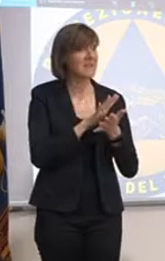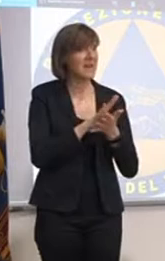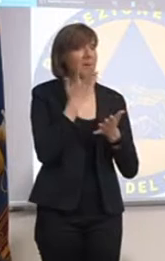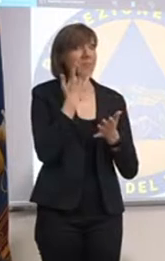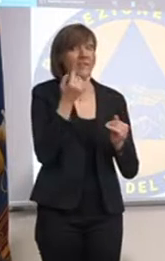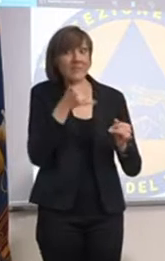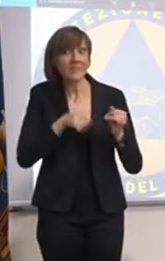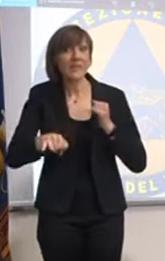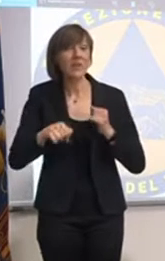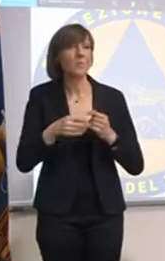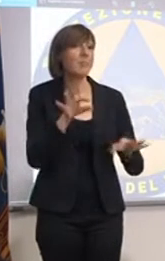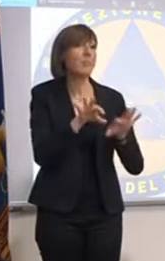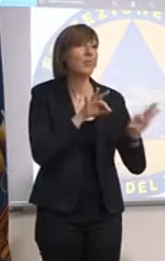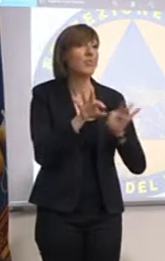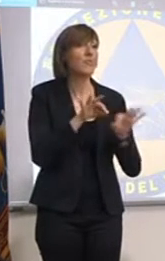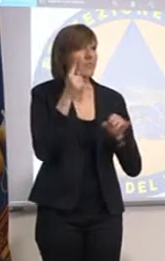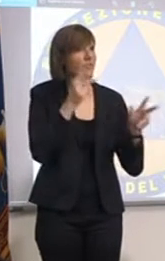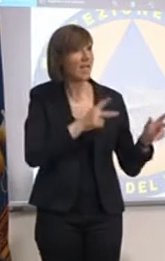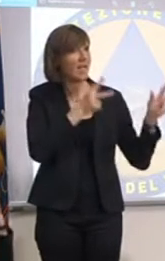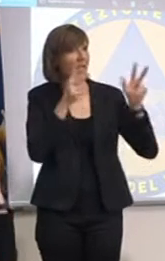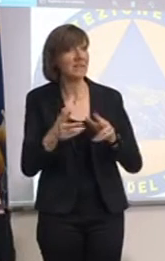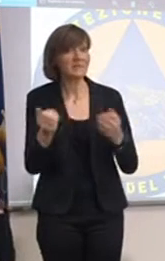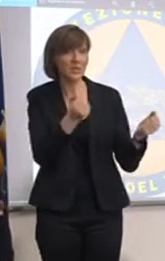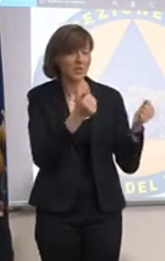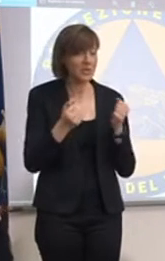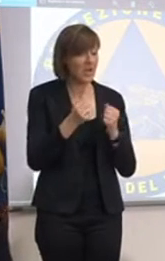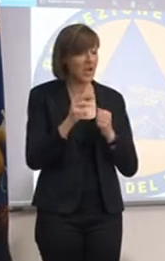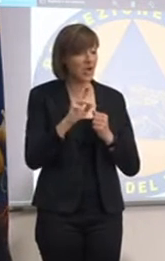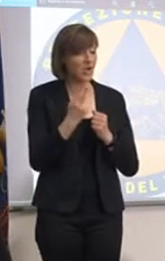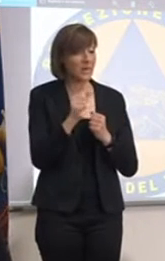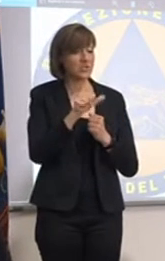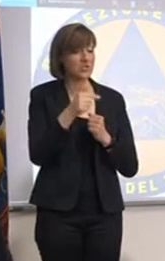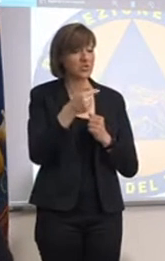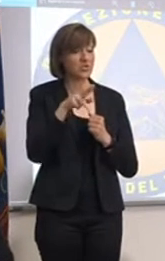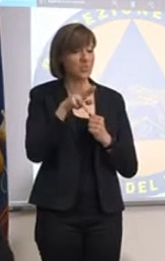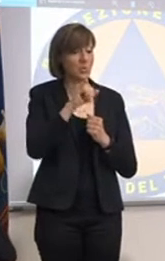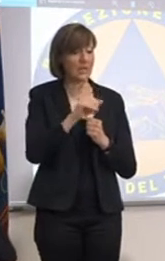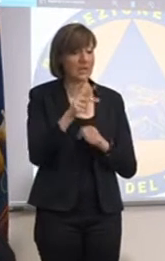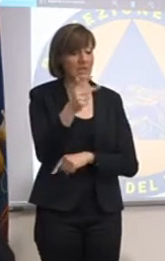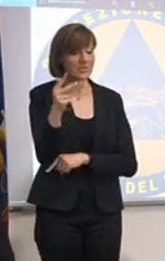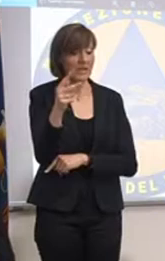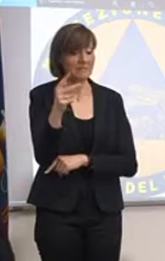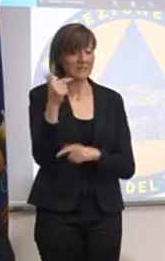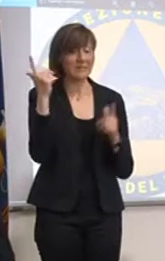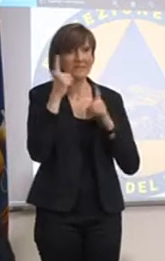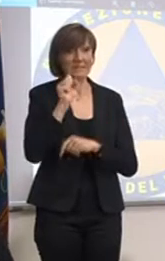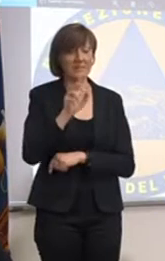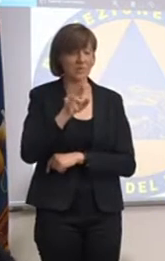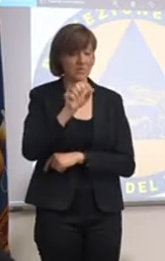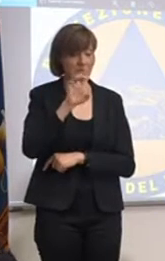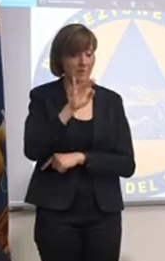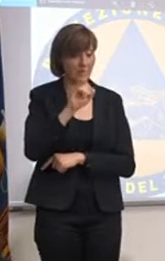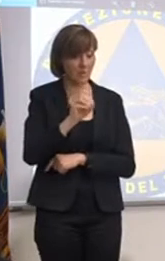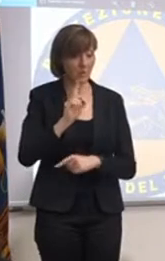disponibilità è stata fatta al professor Vincenzo Baldo, ordinario di igiene e di medicina preventiva, che è nel Comitato Tecnico-Sanitario